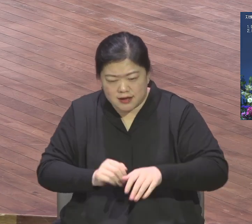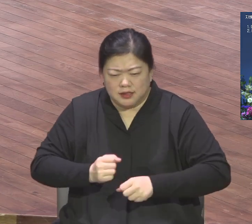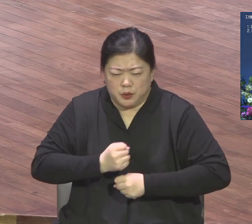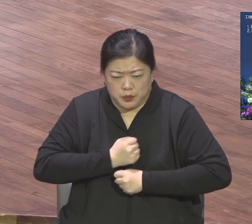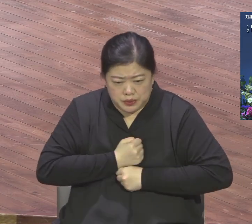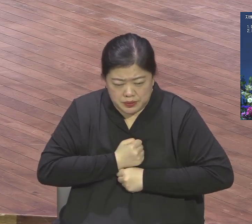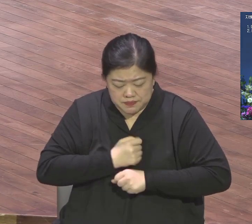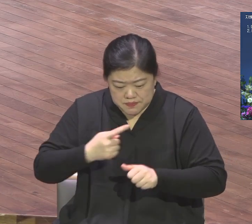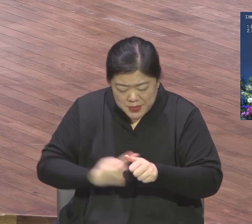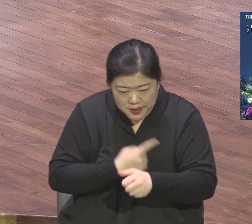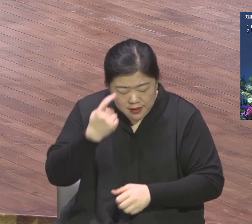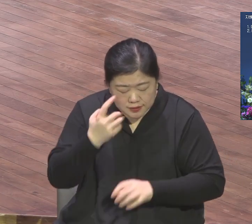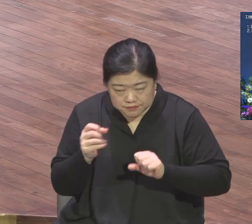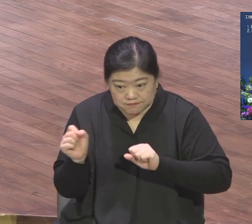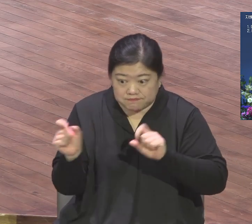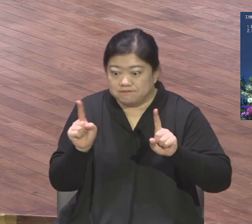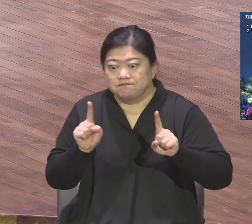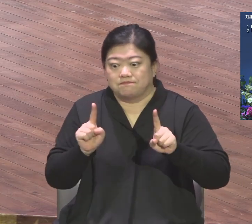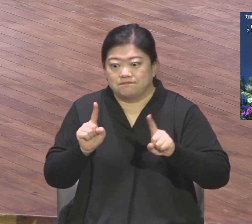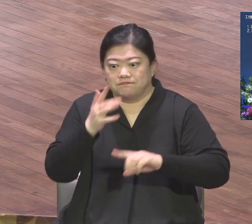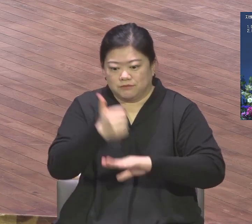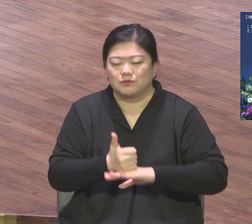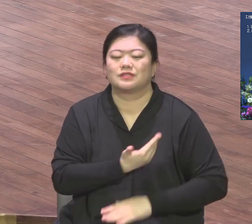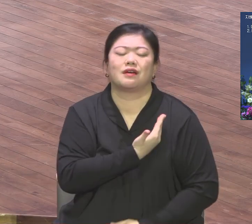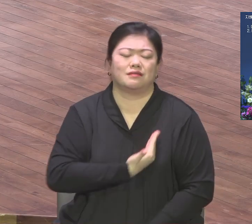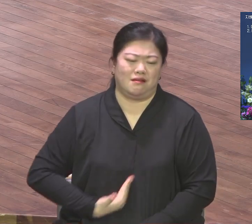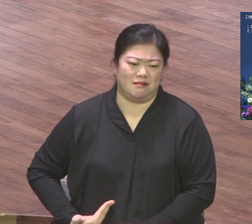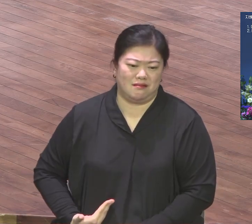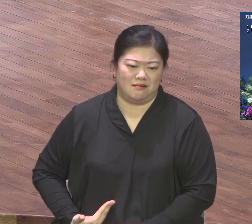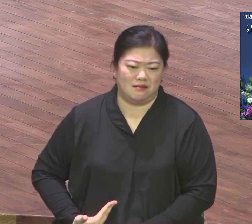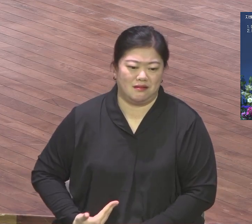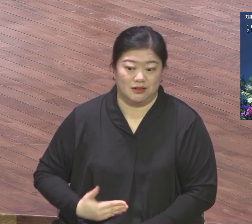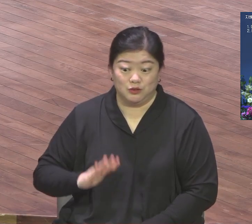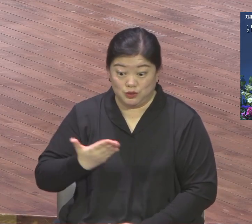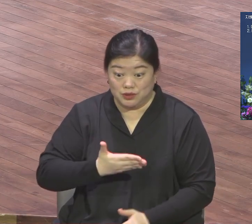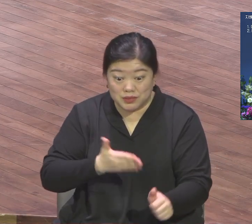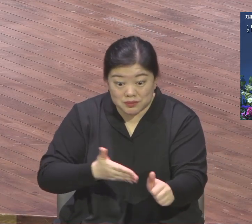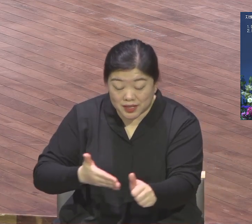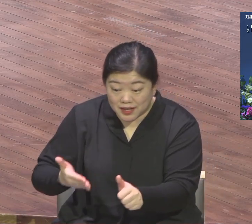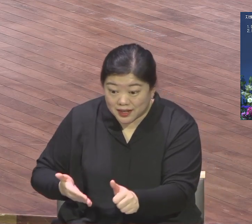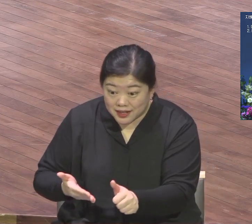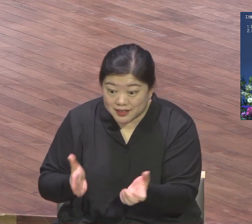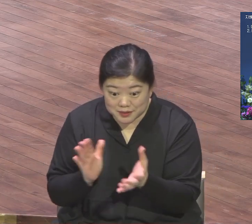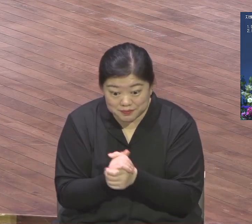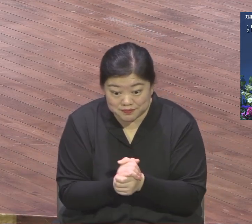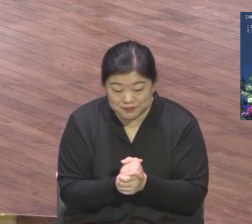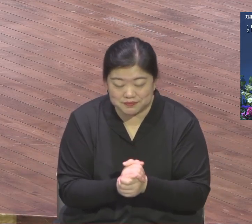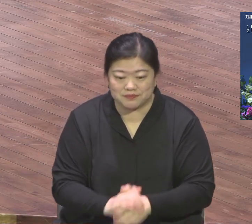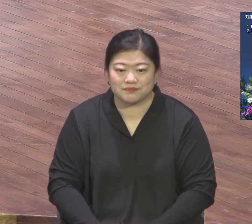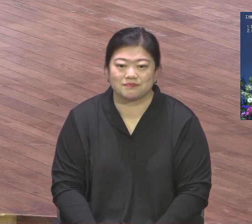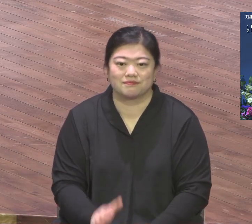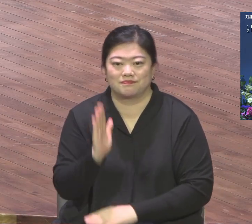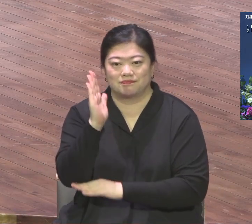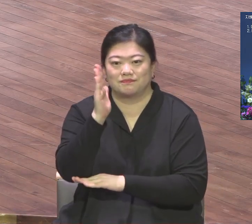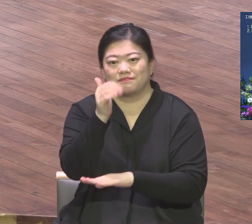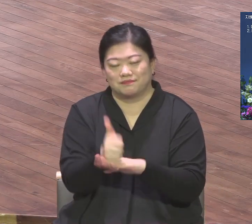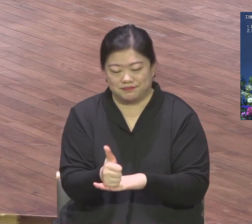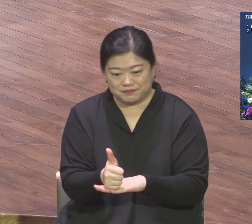영적으로 비상하는 그리스도의 절대 제자들 다 되시기를 주목 축복합니다.